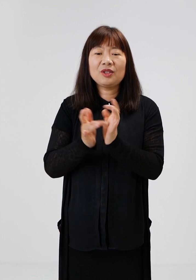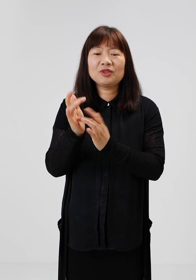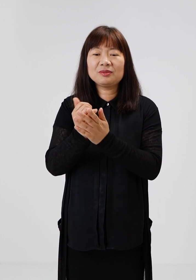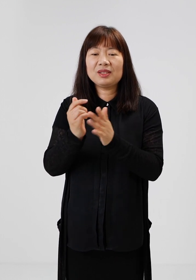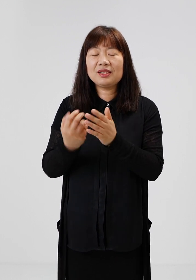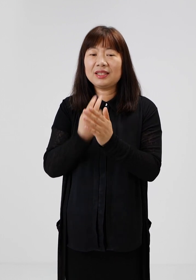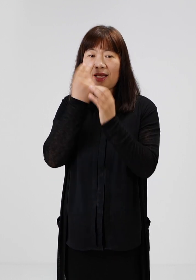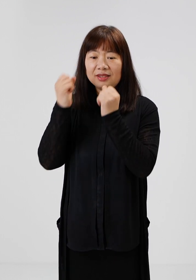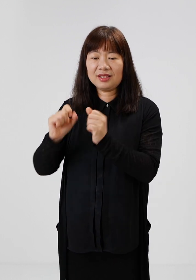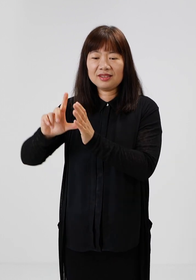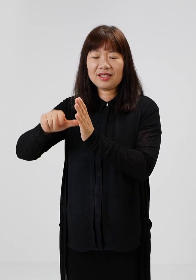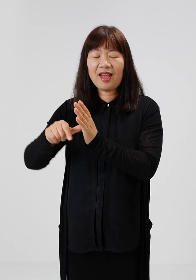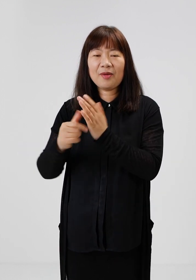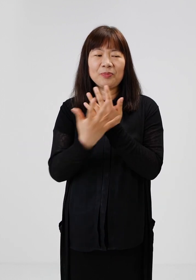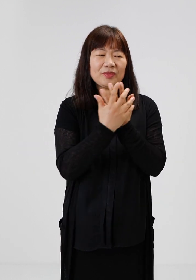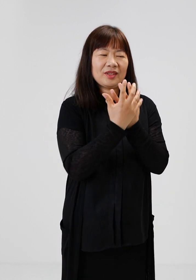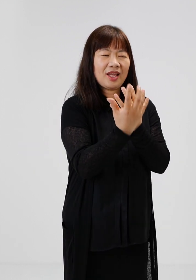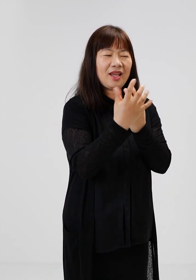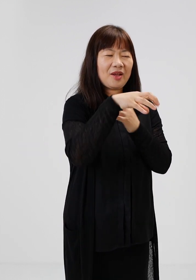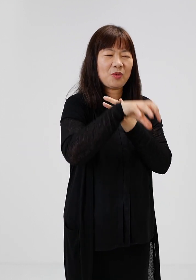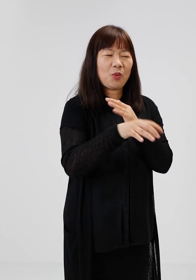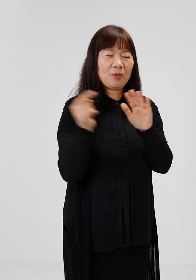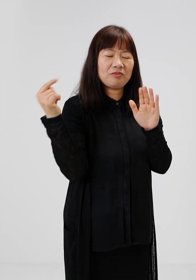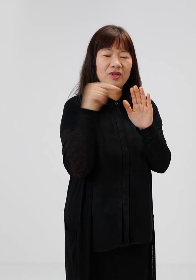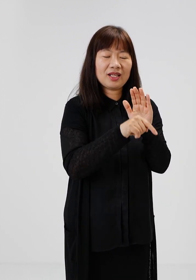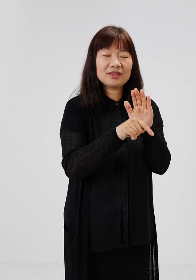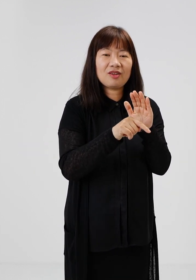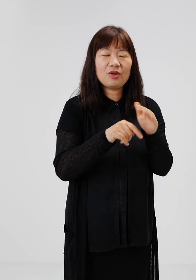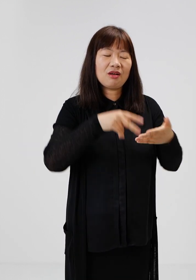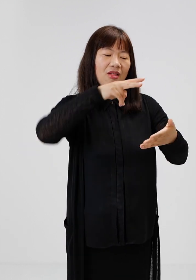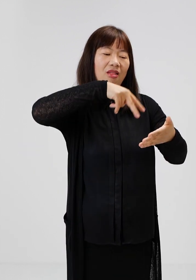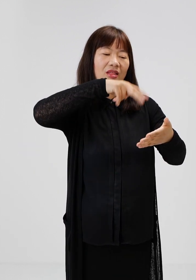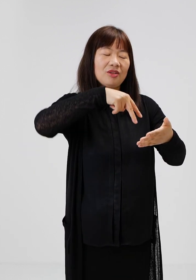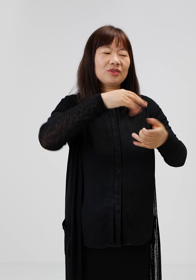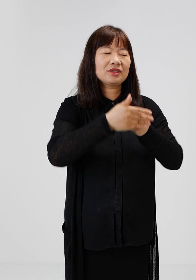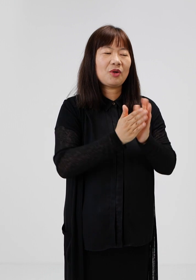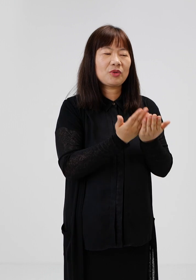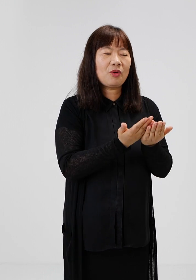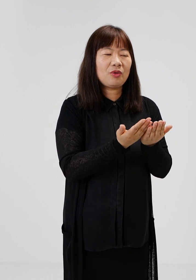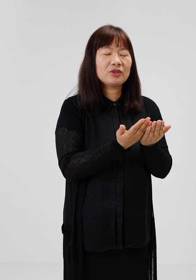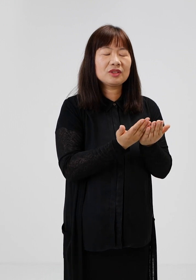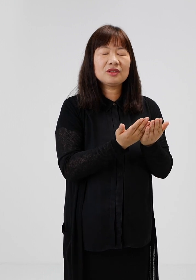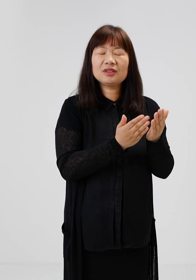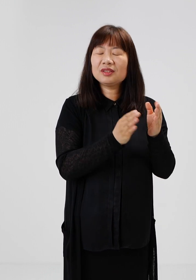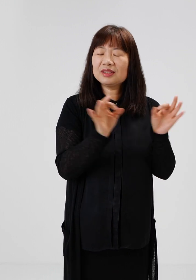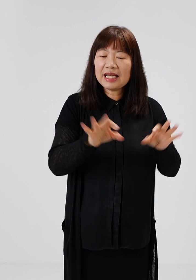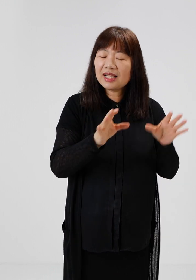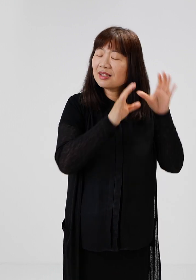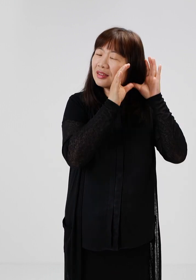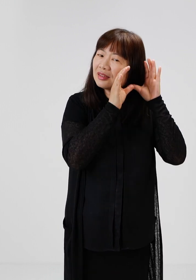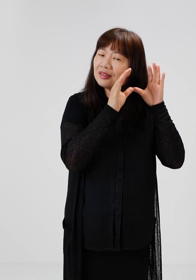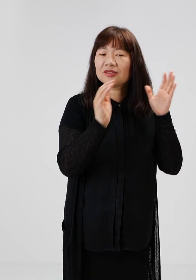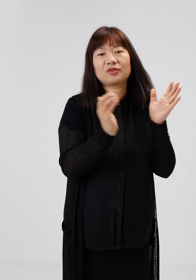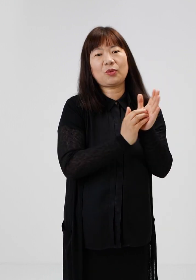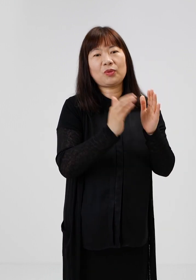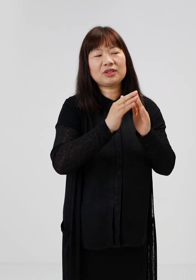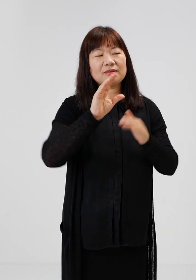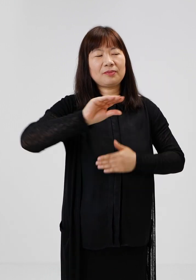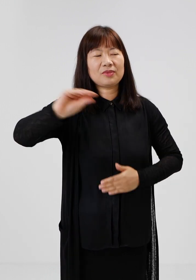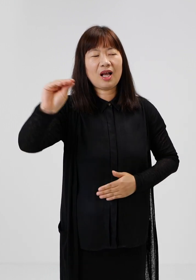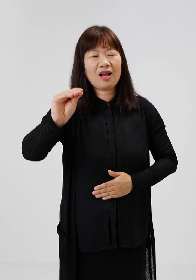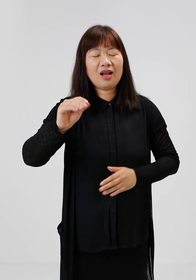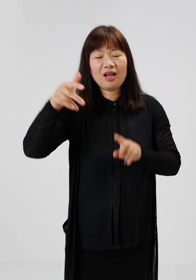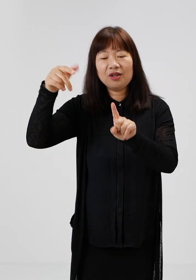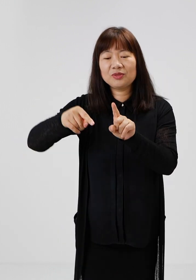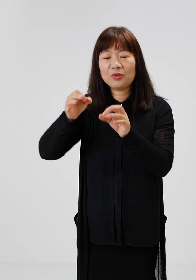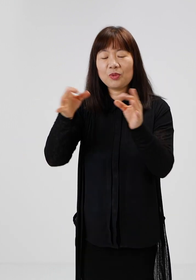그것도 자기가 성경을 읽는 게 아니라 읽어주는 성경을 그냥 잠깐 듣고 그냥 또 집에 와서